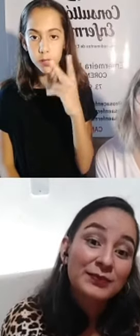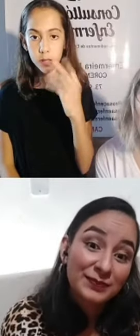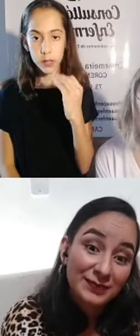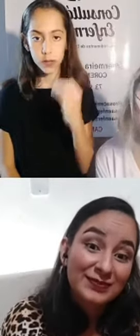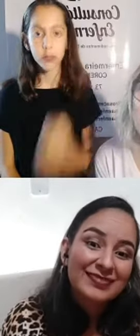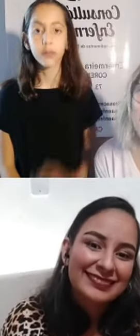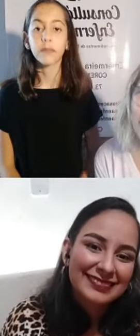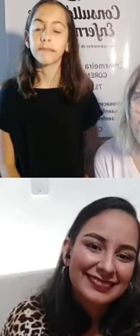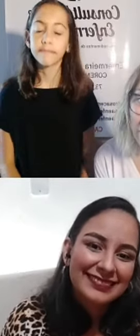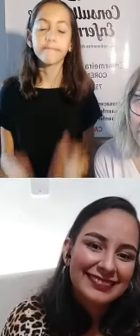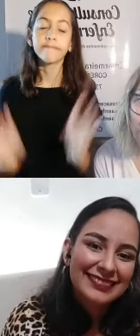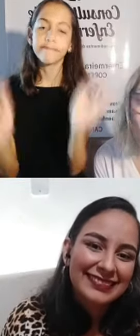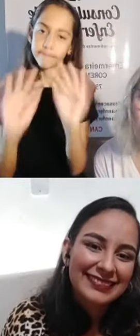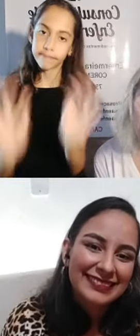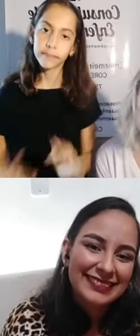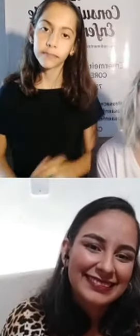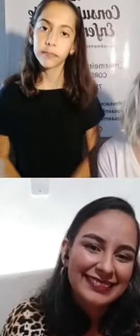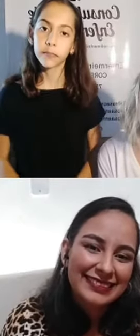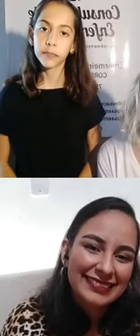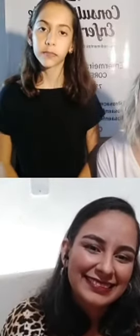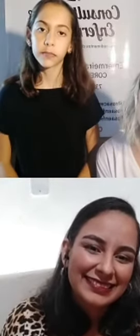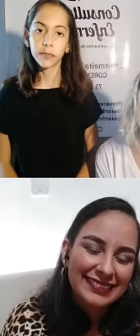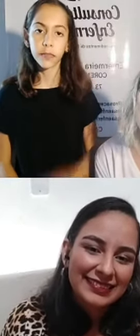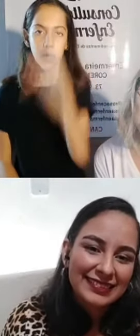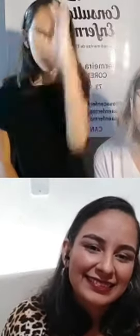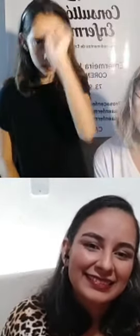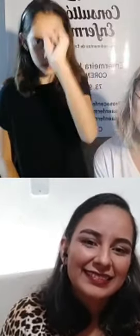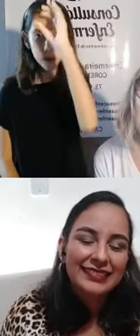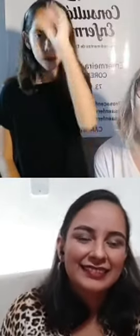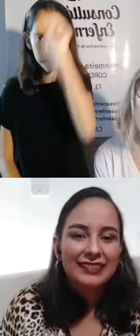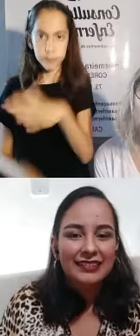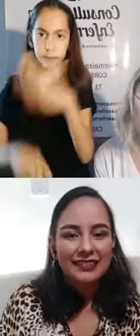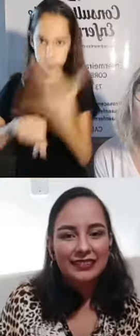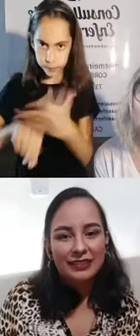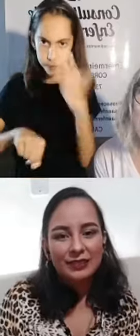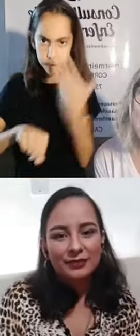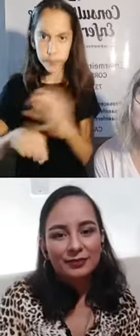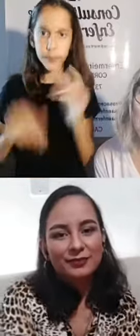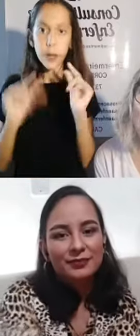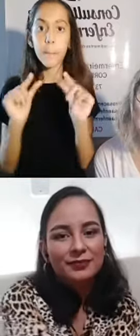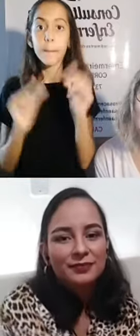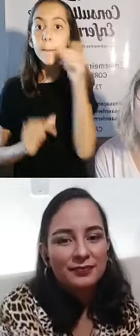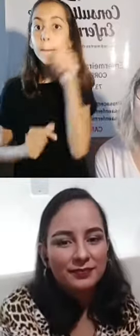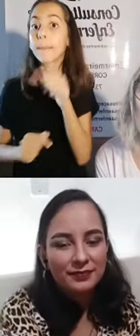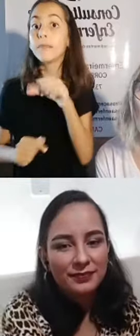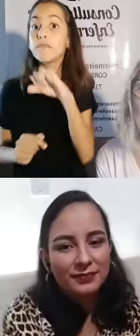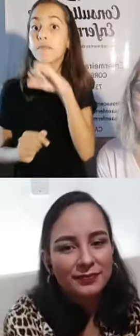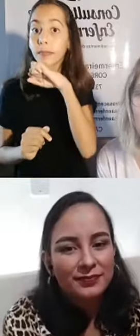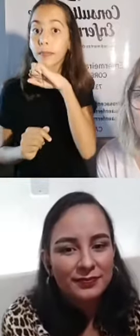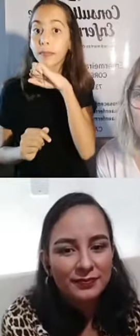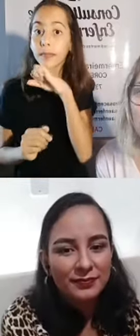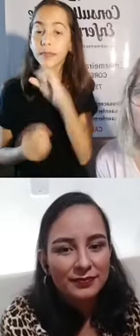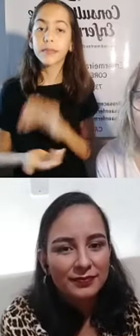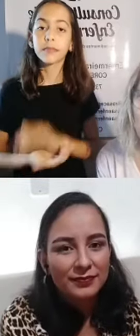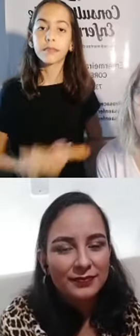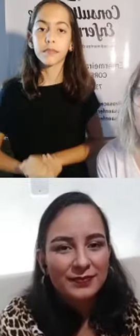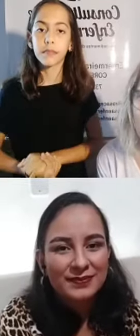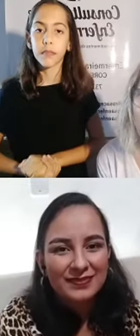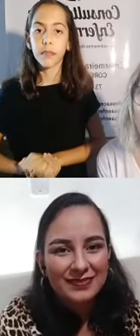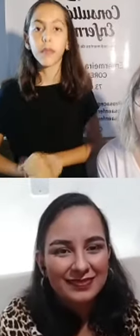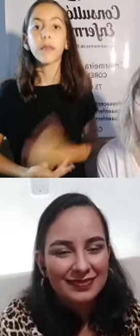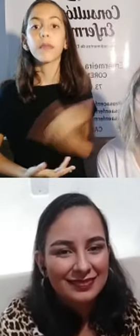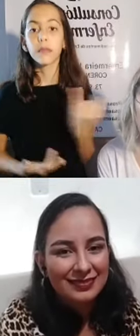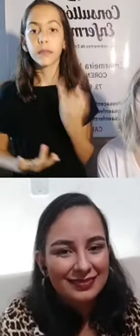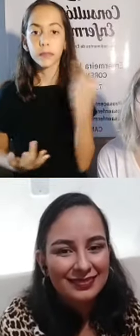né? Com os ensinamentos de uma pessoa como ela. Então, realmente, tem um histórico maravilhoso aí de